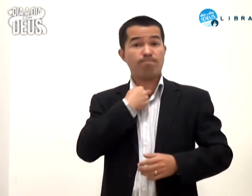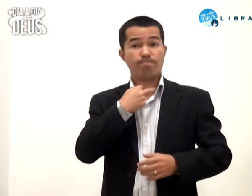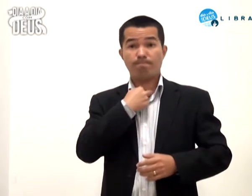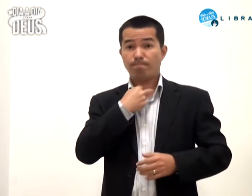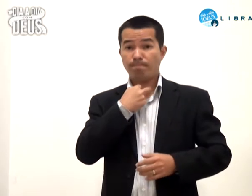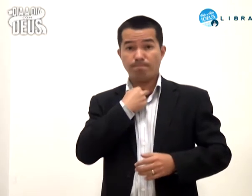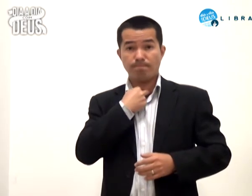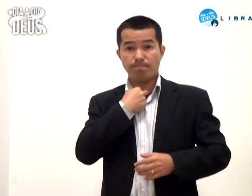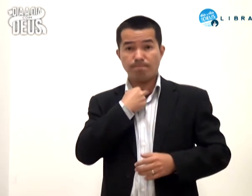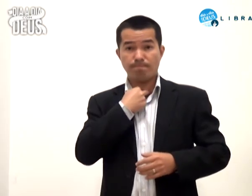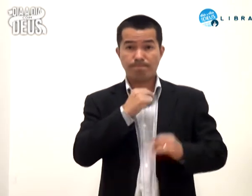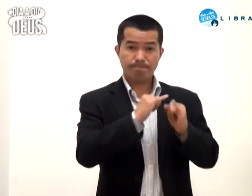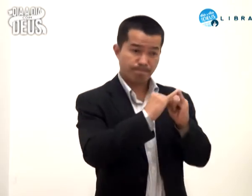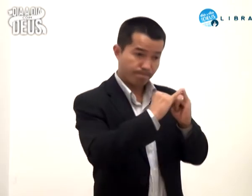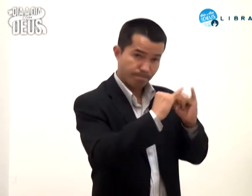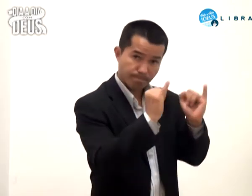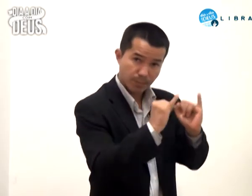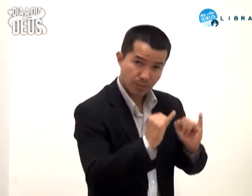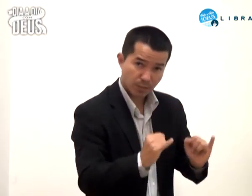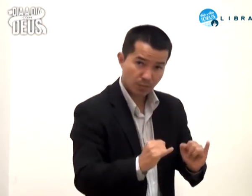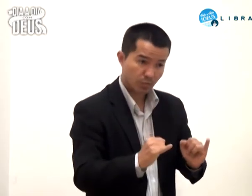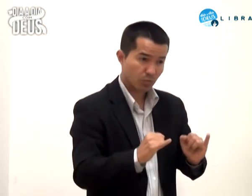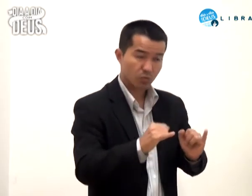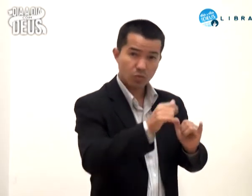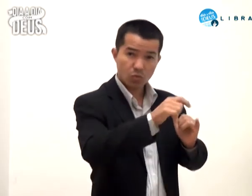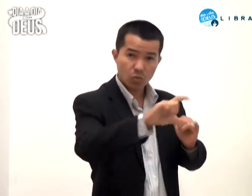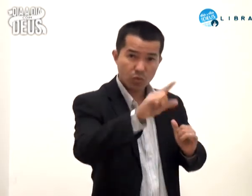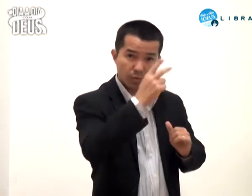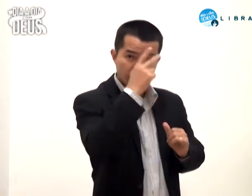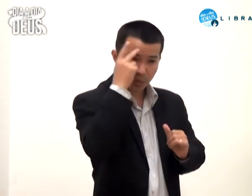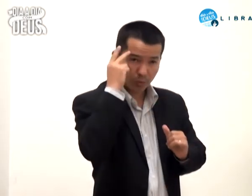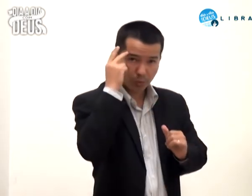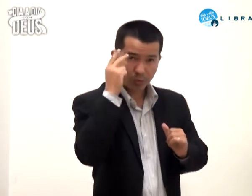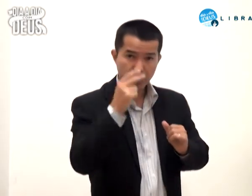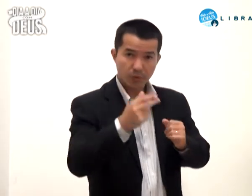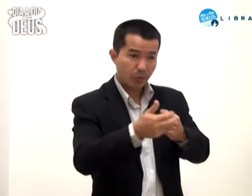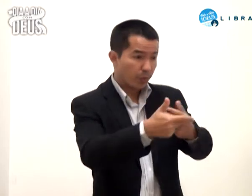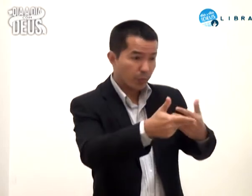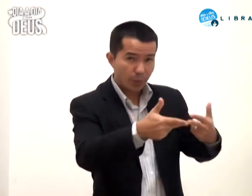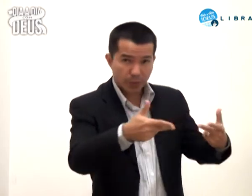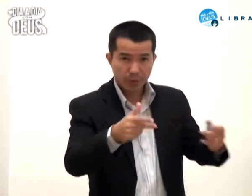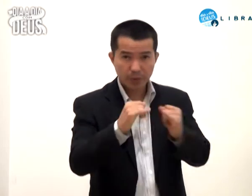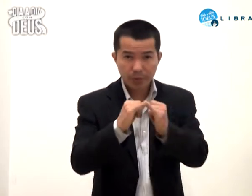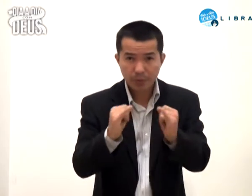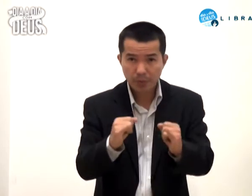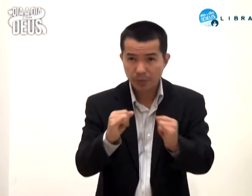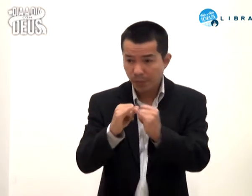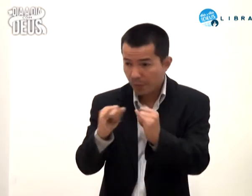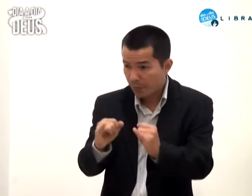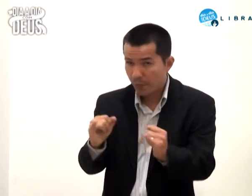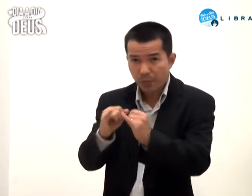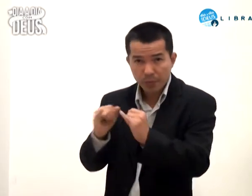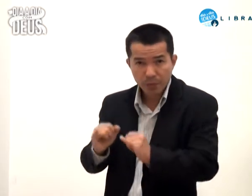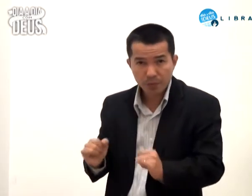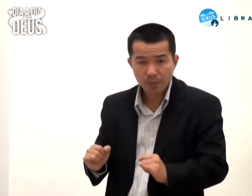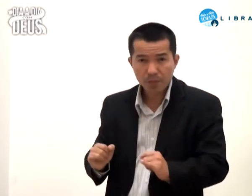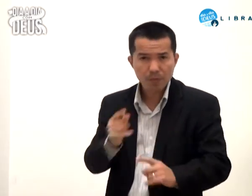ninguém, seja tesouro maior que o Senhor no seu coração. Então Jesus vai dizer, não junteis para